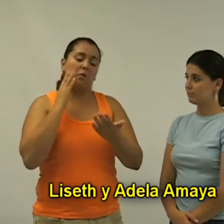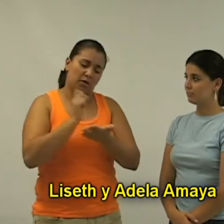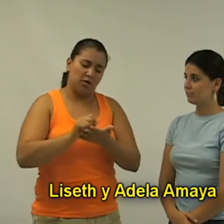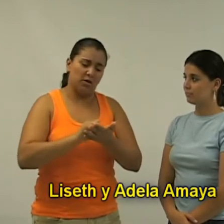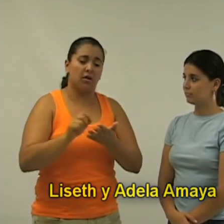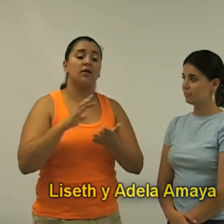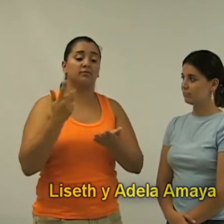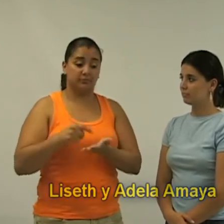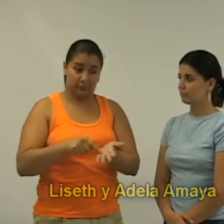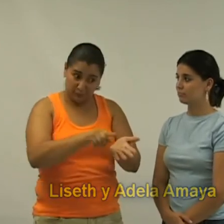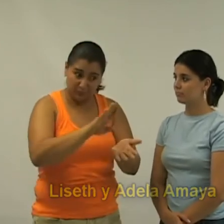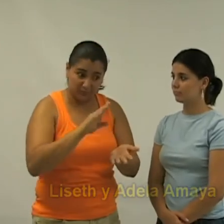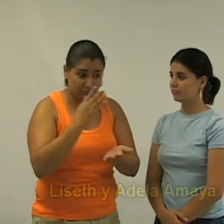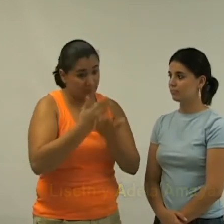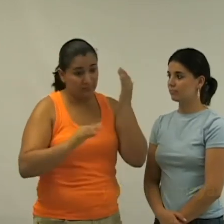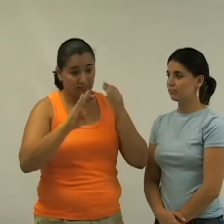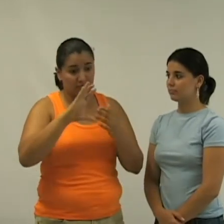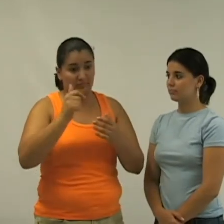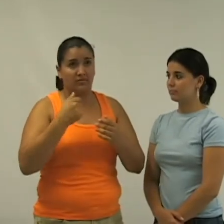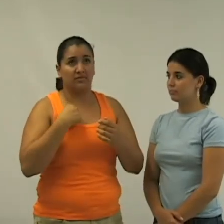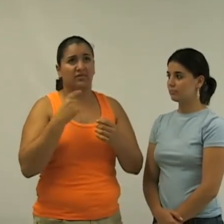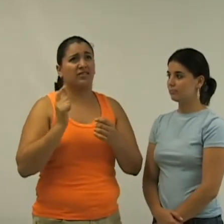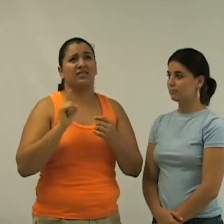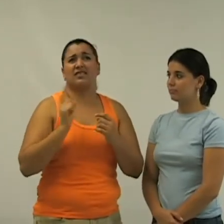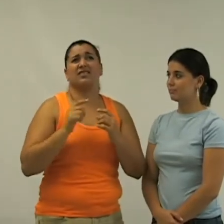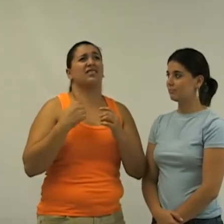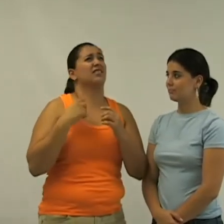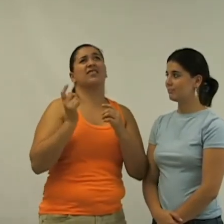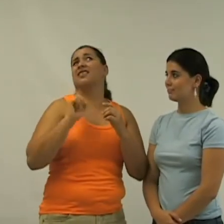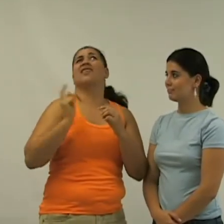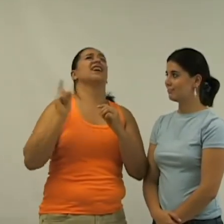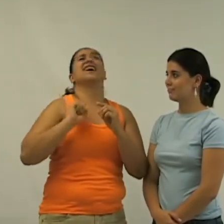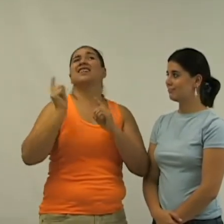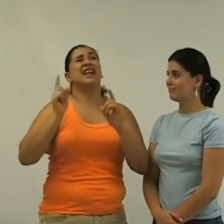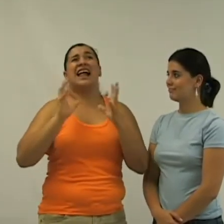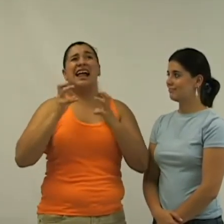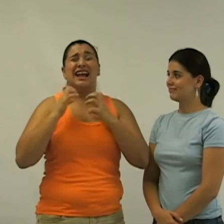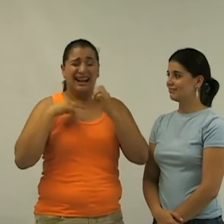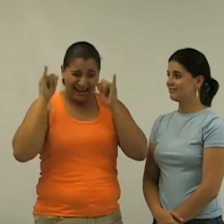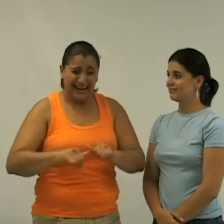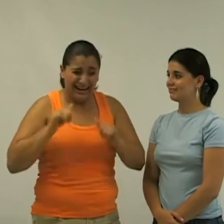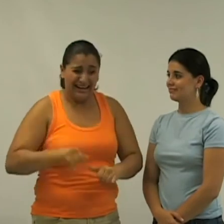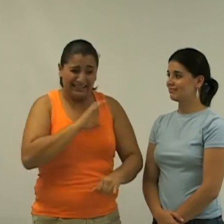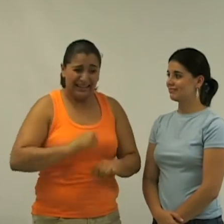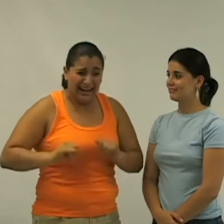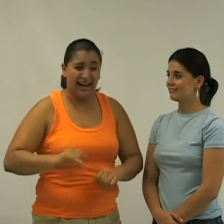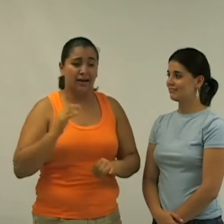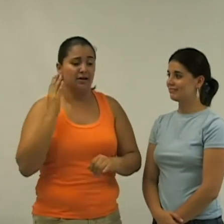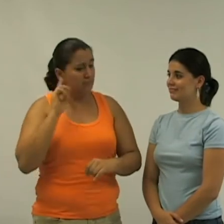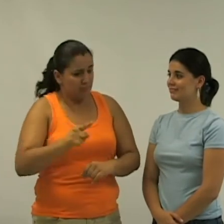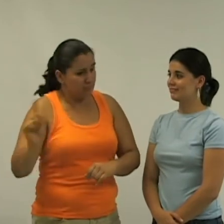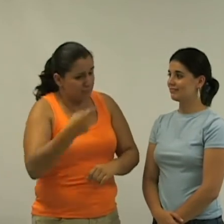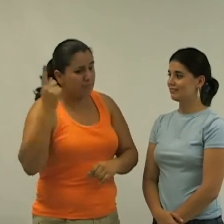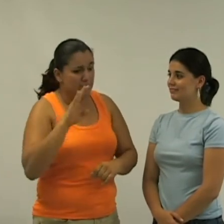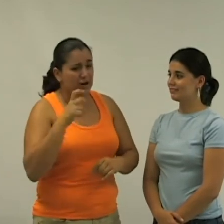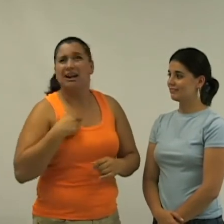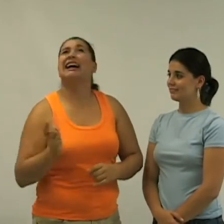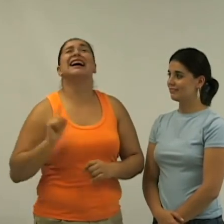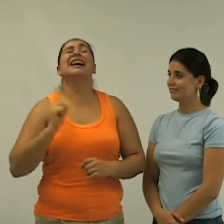para ir a estudiar a los Estados Unidos. La llenamos, la escribimos y me dijo, ¿te vas a ir a una beca? No, no, no, no me quiero ir, yo me quiero quedar aquí en El Salvador.